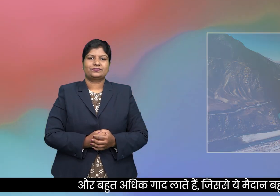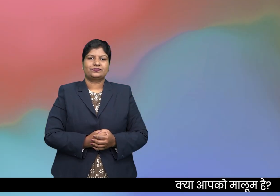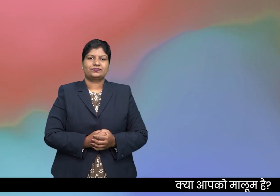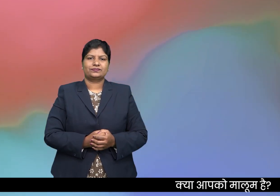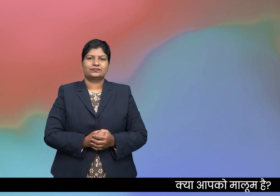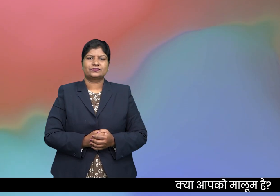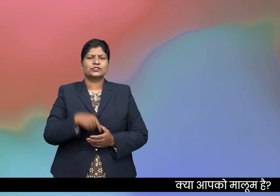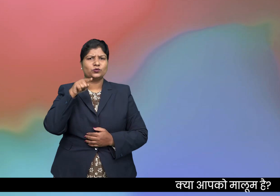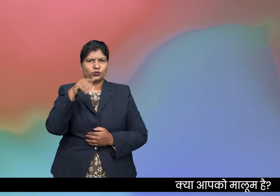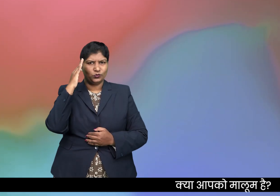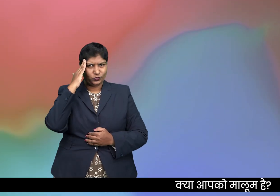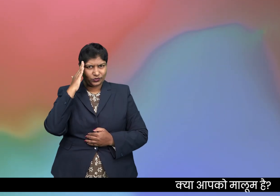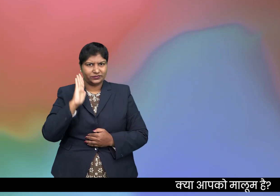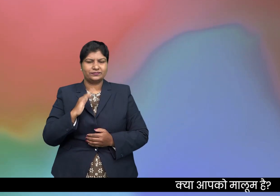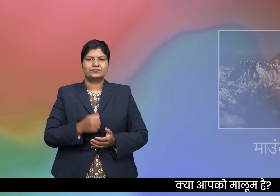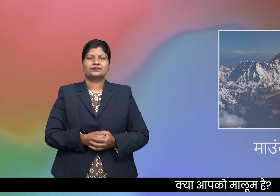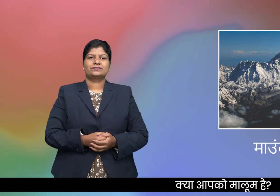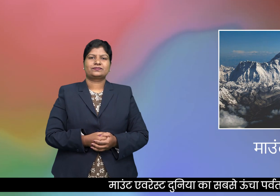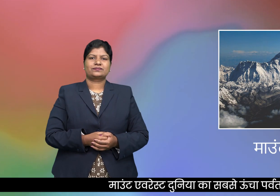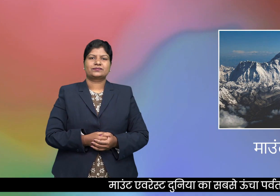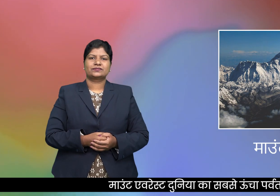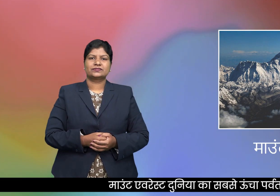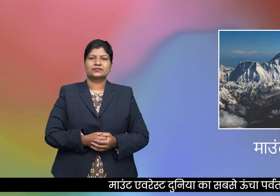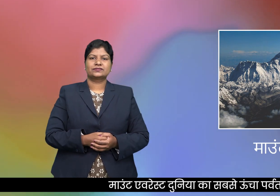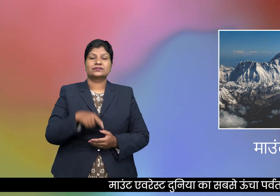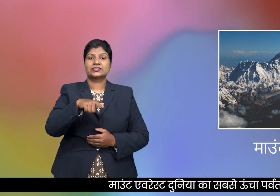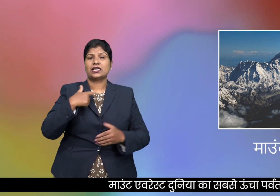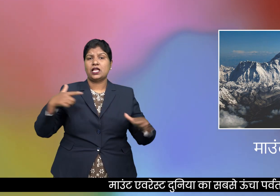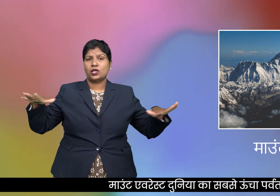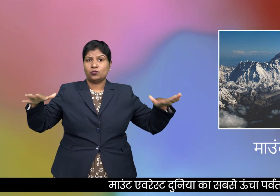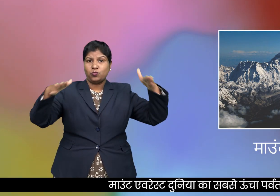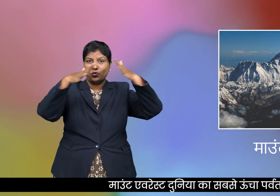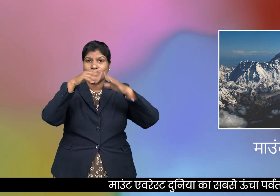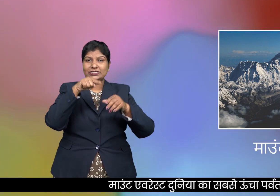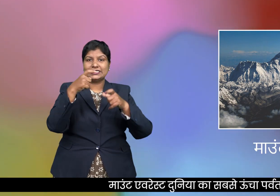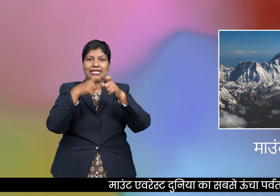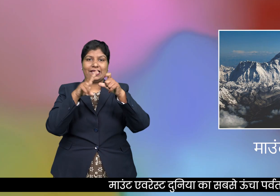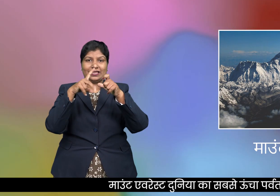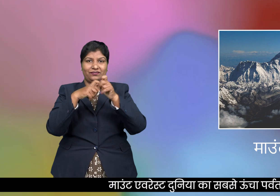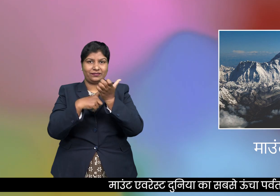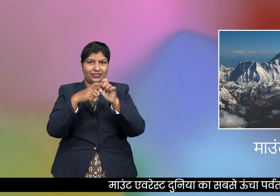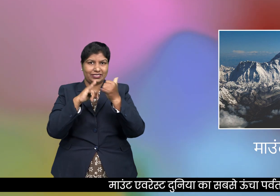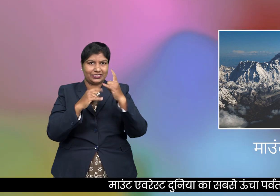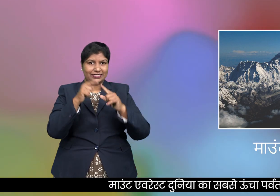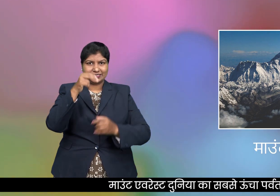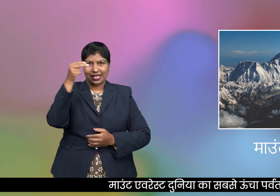क्या आपको मालूम है माउंट एवरेस्ट दुनिया का सबसे ऊंचा पर्वत है?